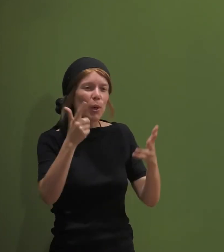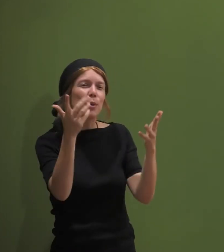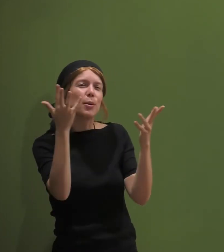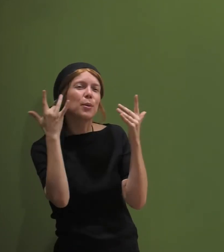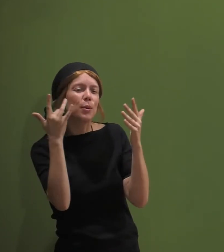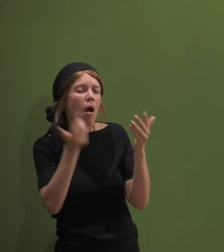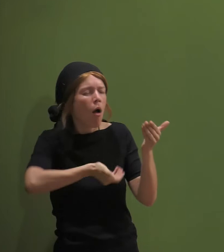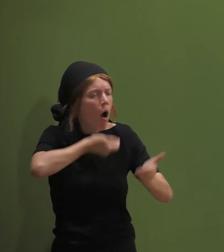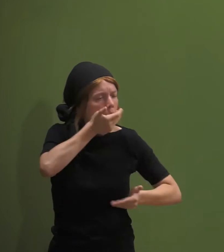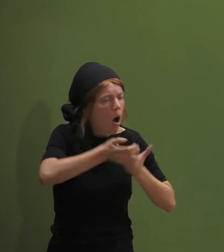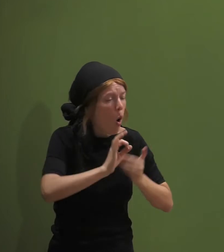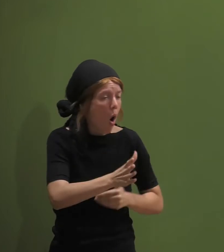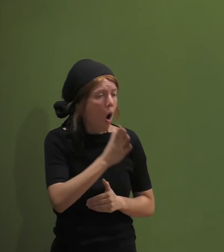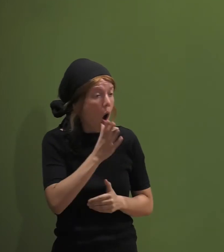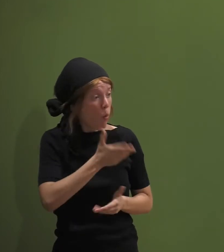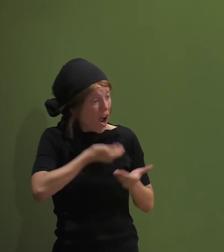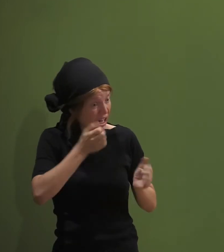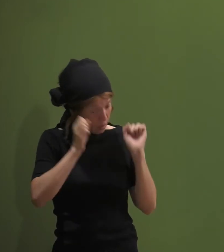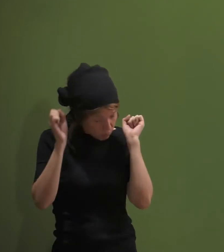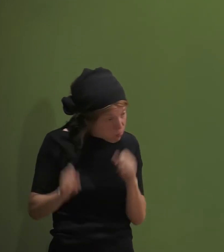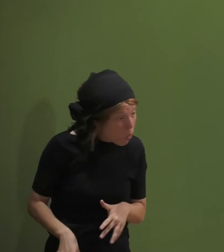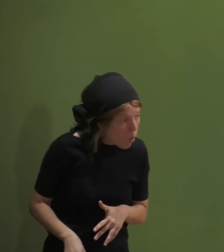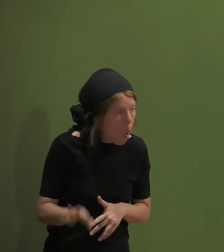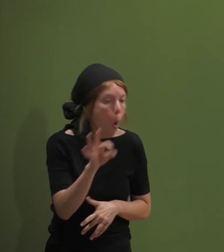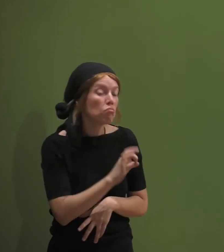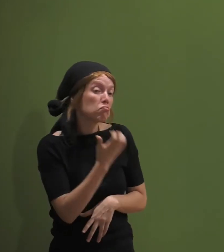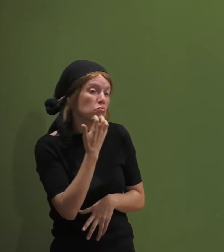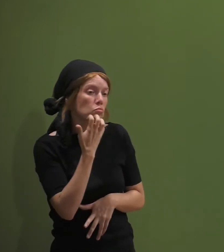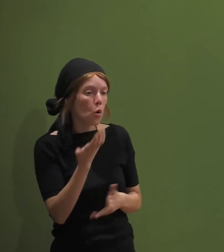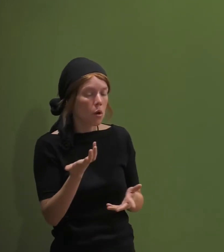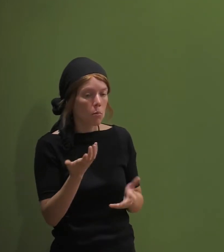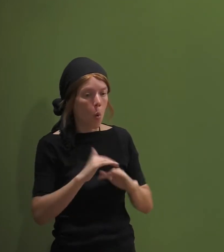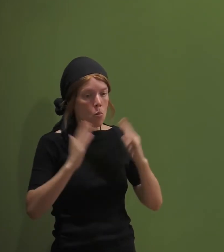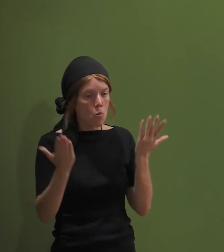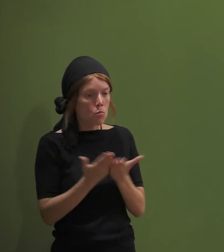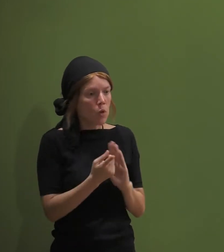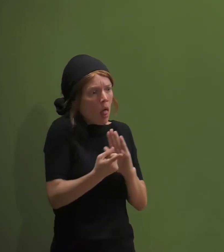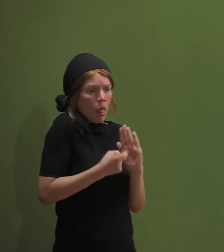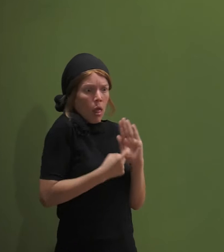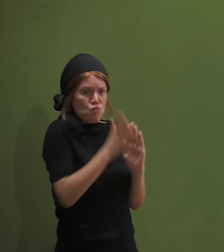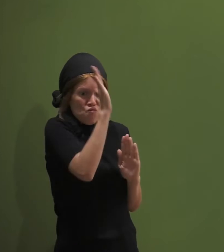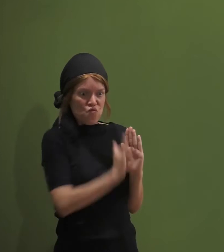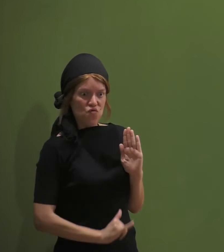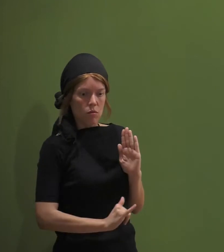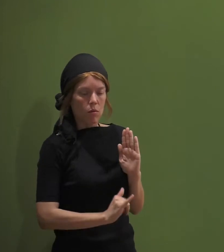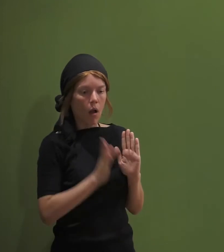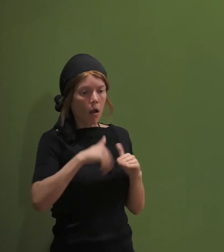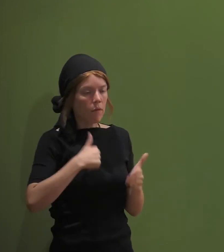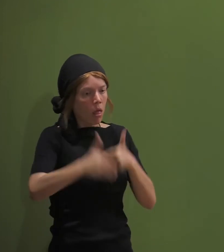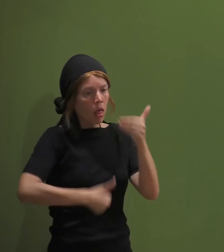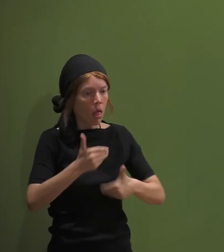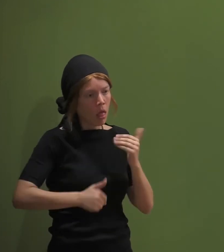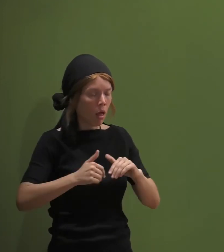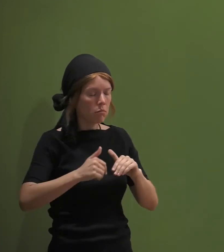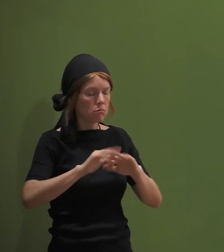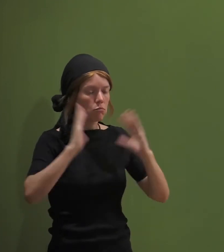acondicionado, la calefacción o el agua caliente? ¿O es posible que haya una fiebre mundial de dietas de adelgazamiento y que se reduzca la demanda de alimentos a